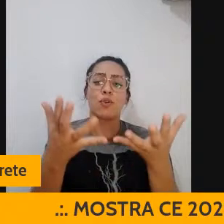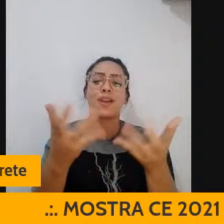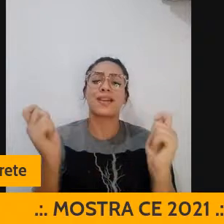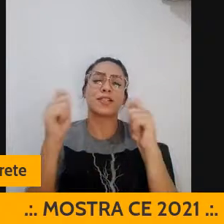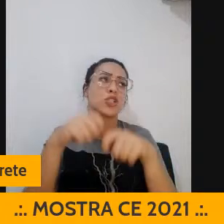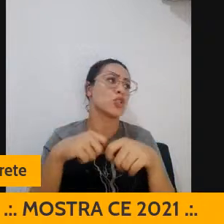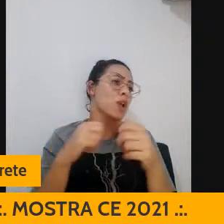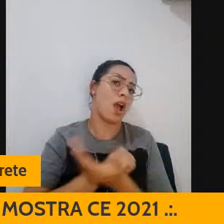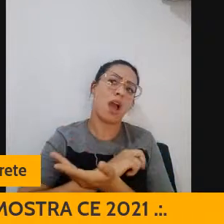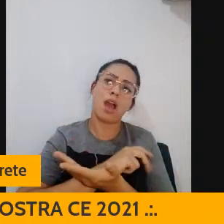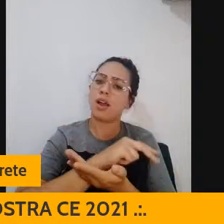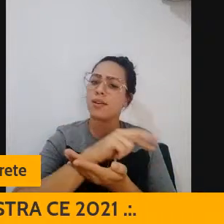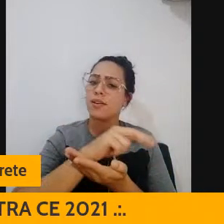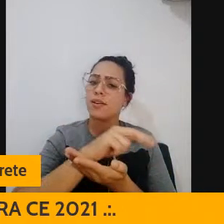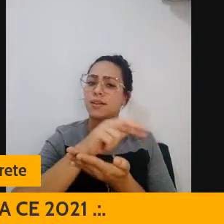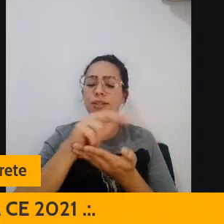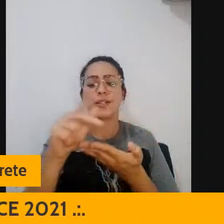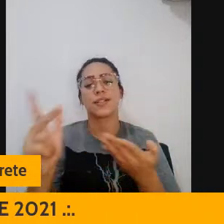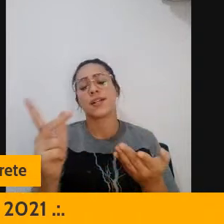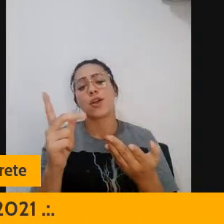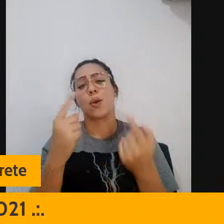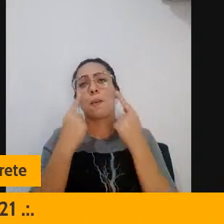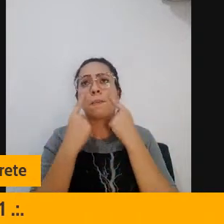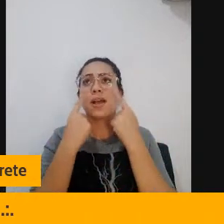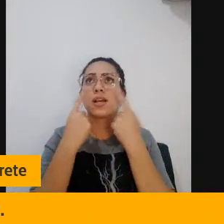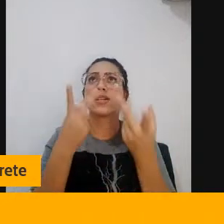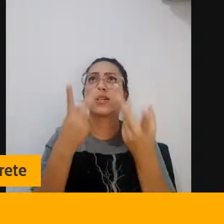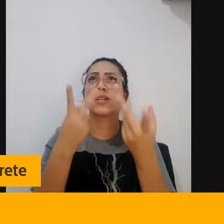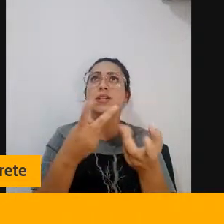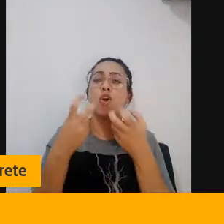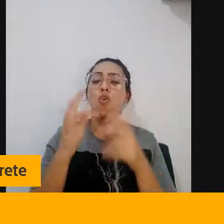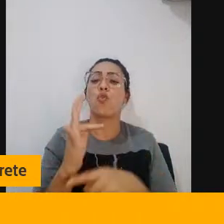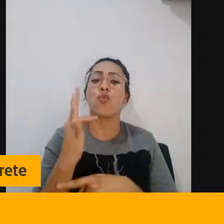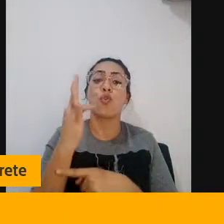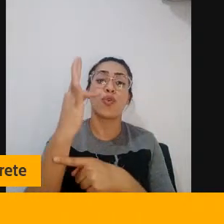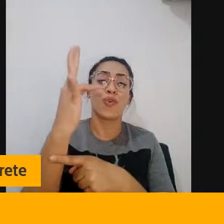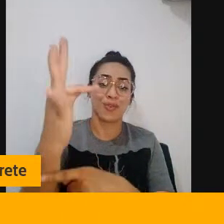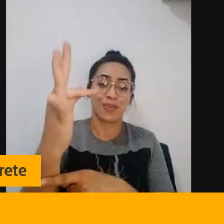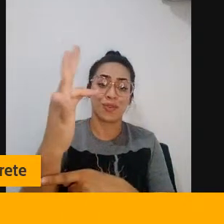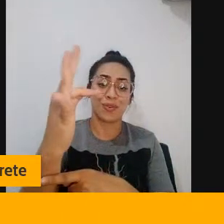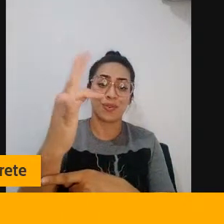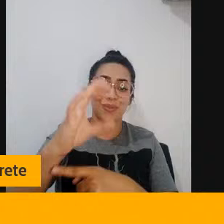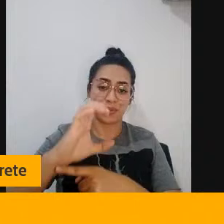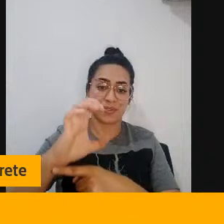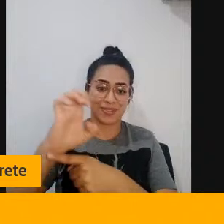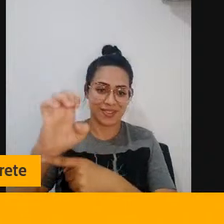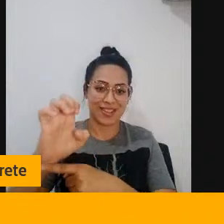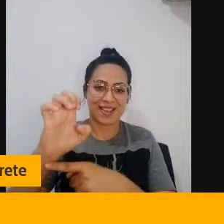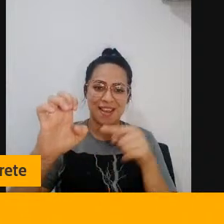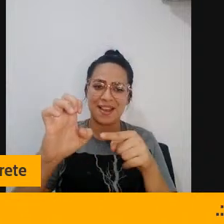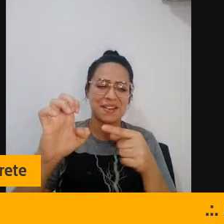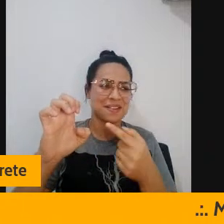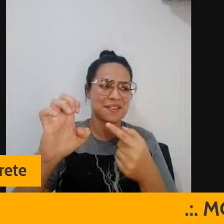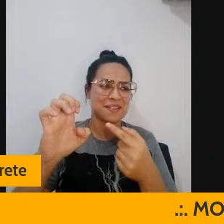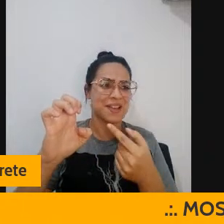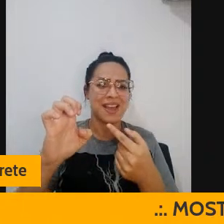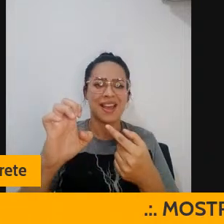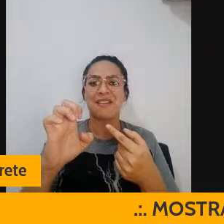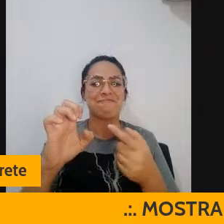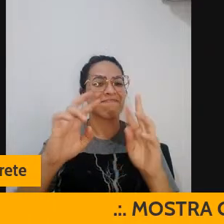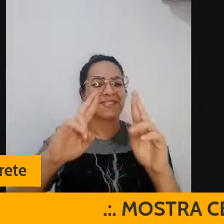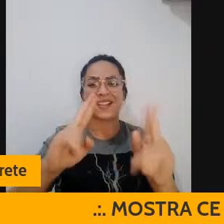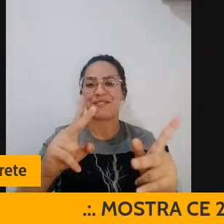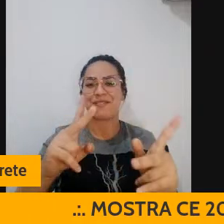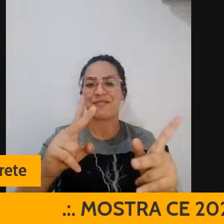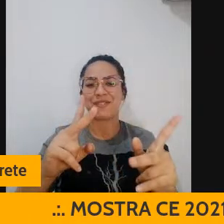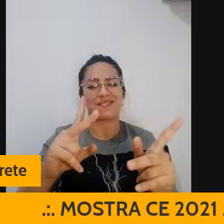gente olha o futuro do nosso centro, Rondon, ele não é mais o mesmo depois dessa mostra CE. Ele não